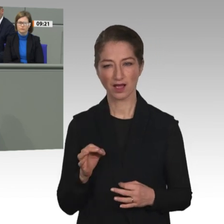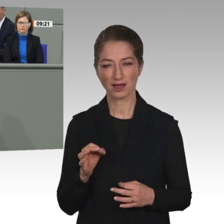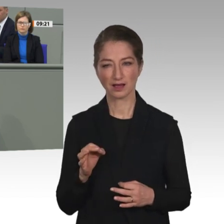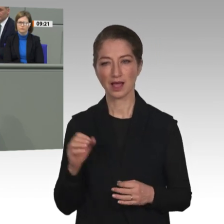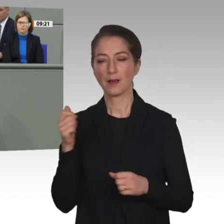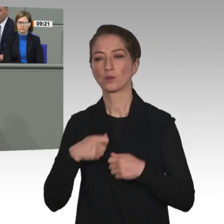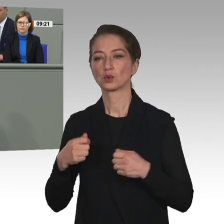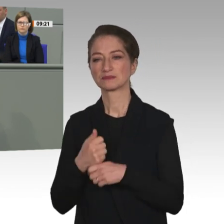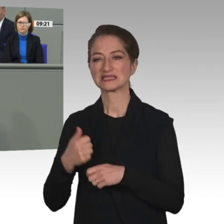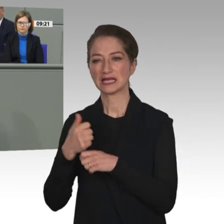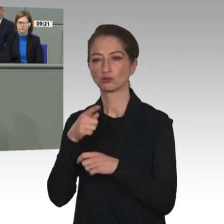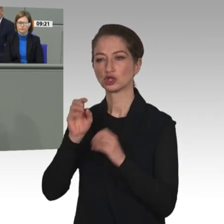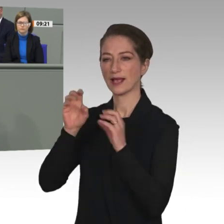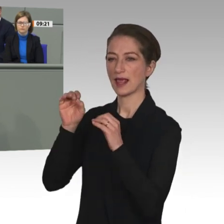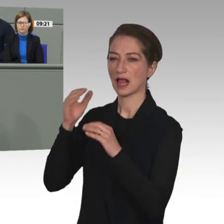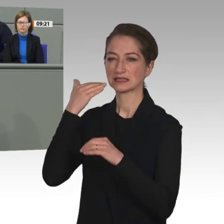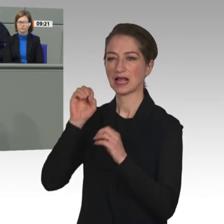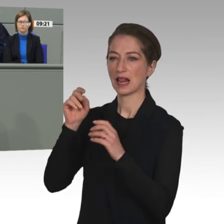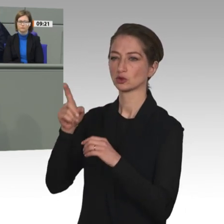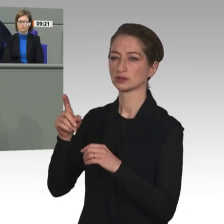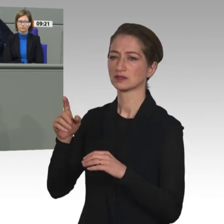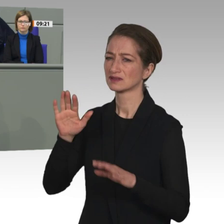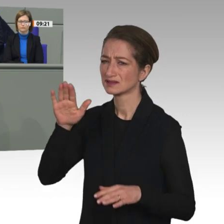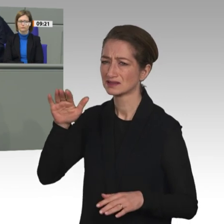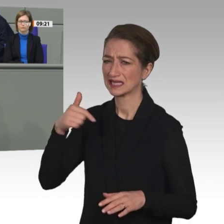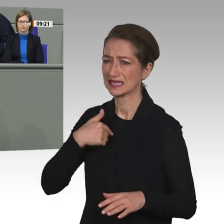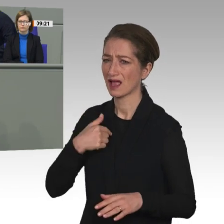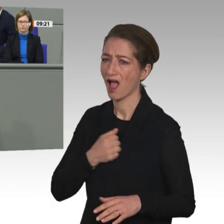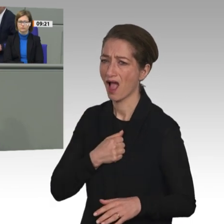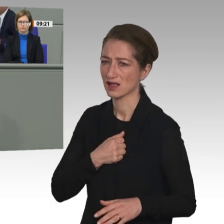der Bundeskanzlerin erklären muss, ich habe Angst.